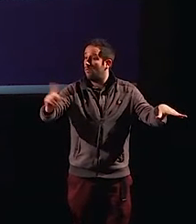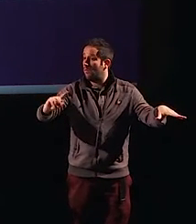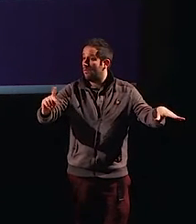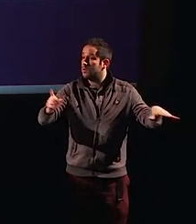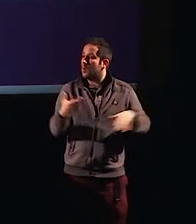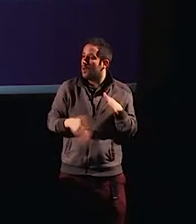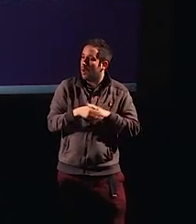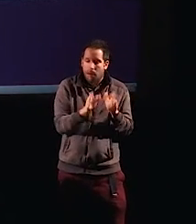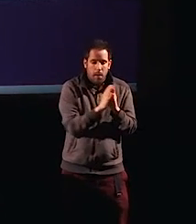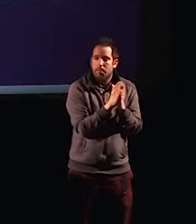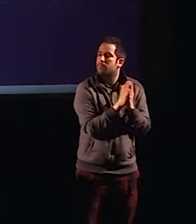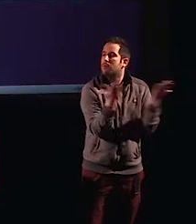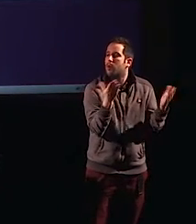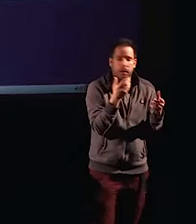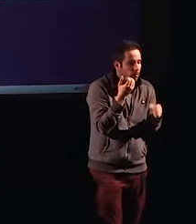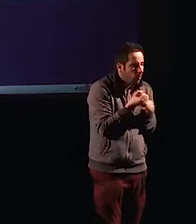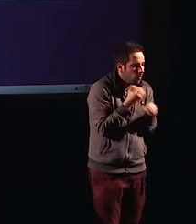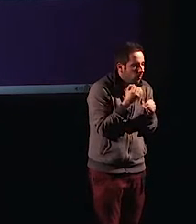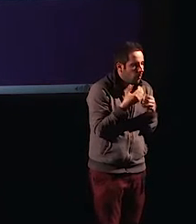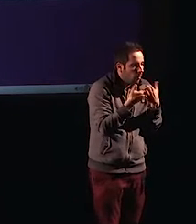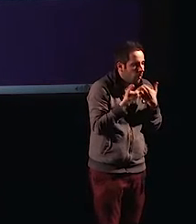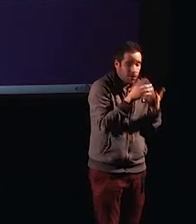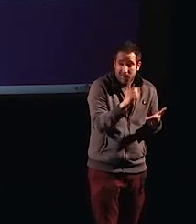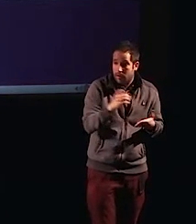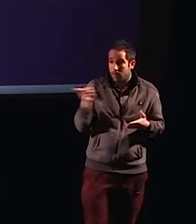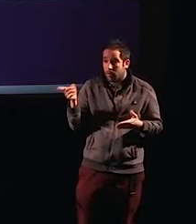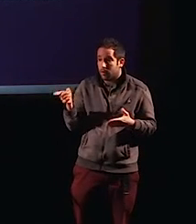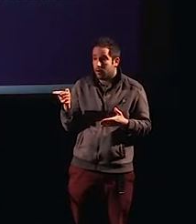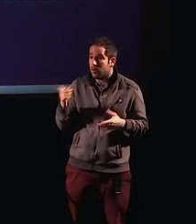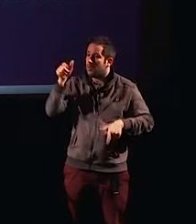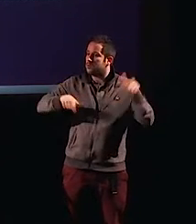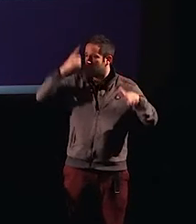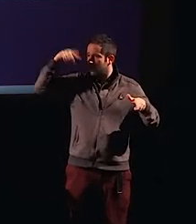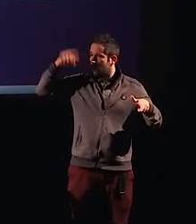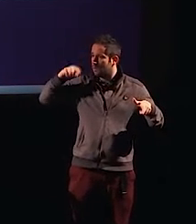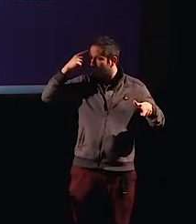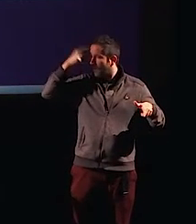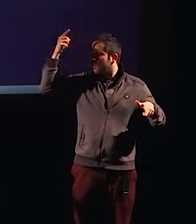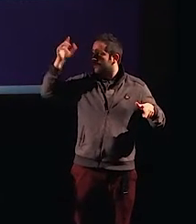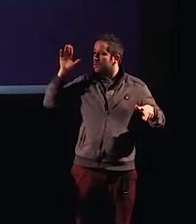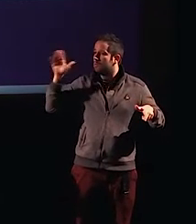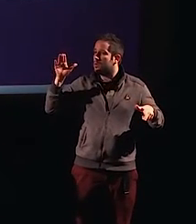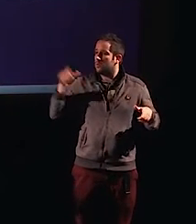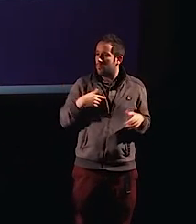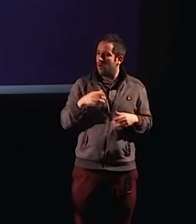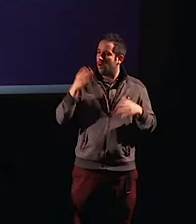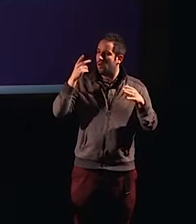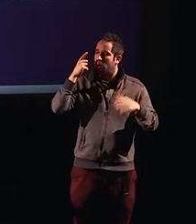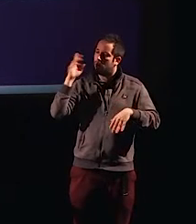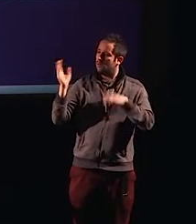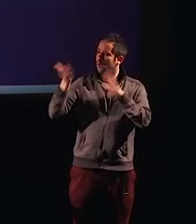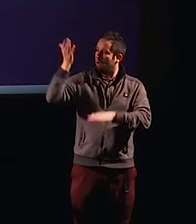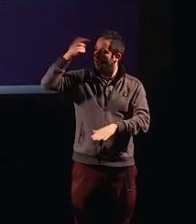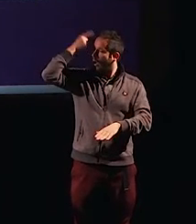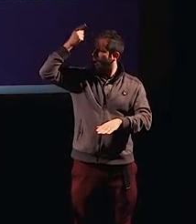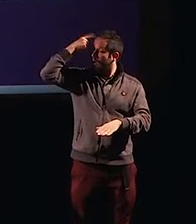d'un travail en bibliothèque uniquement, en fait. Il fait partie de ces penseurs qui sont pas du tout des penseurs dans leur tour d'ivoire, du tout. Il faut vraiment